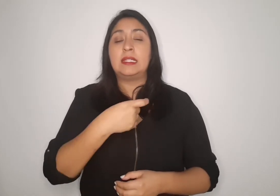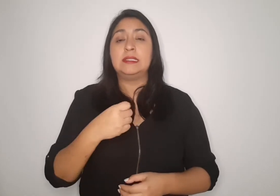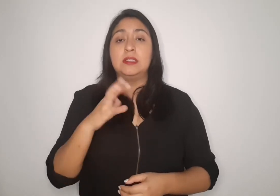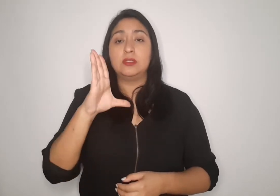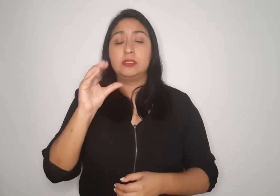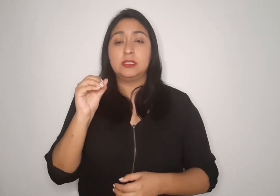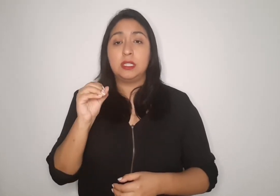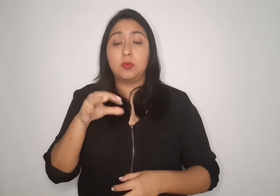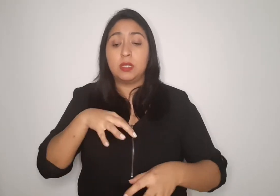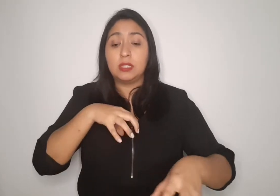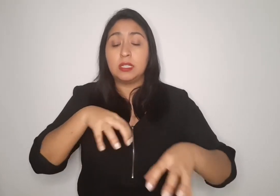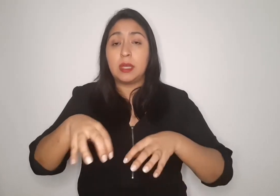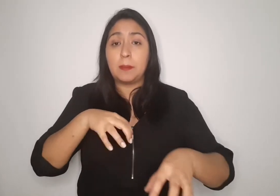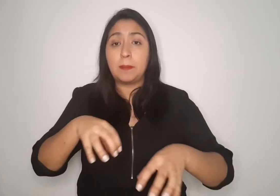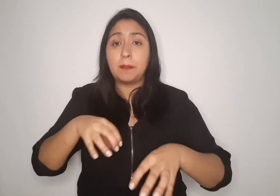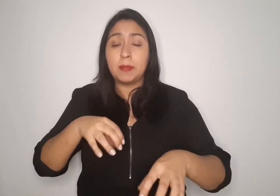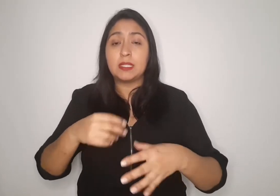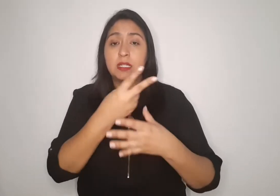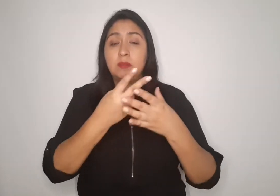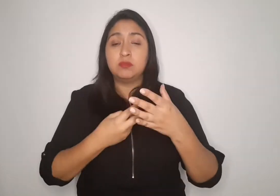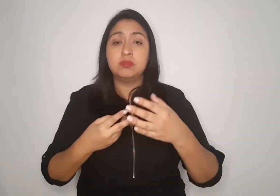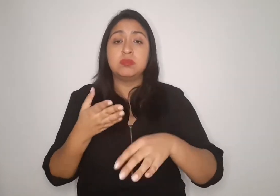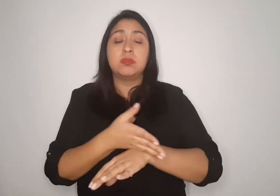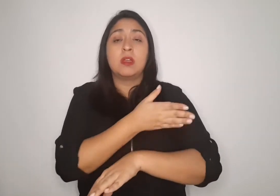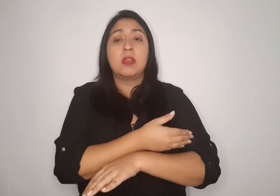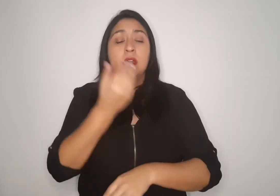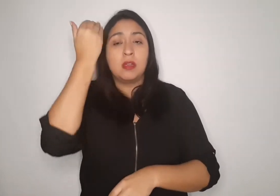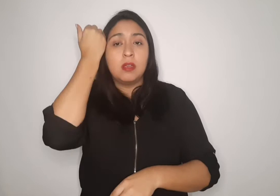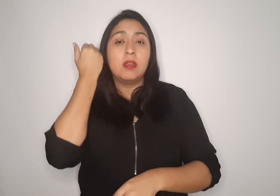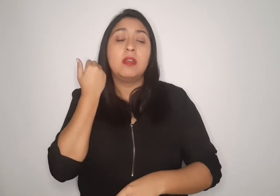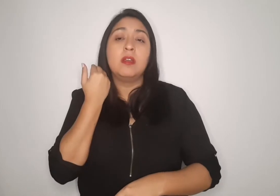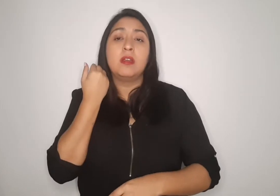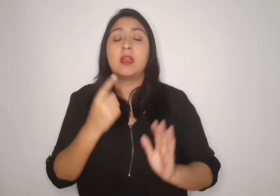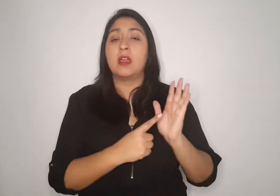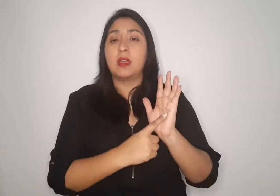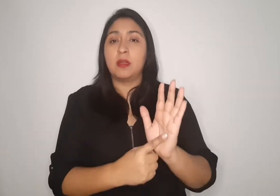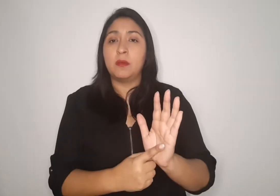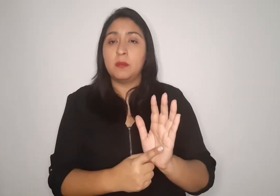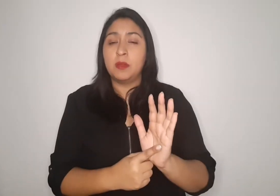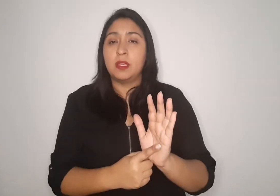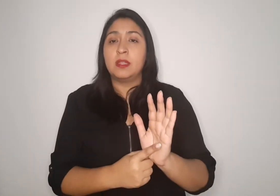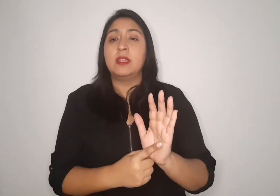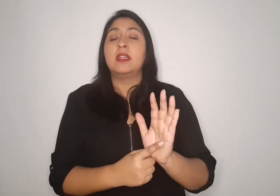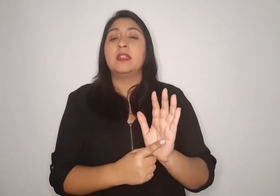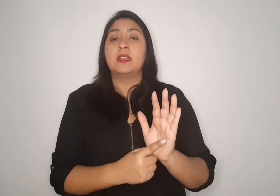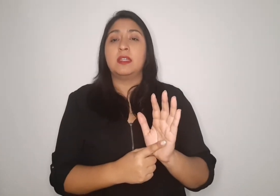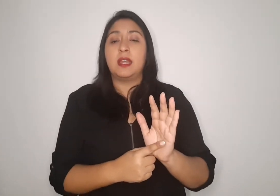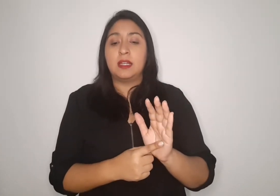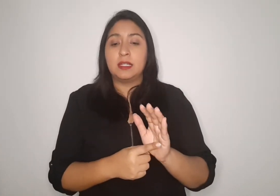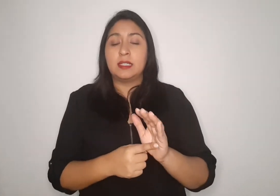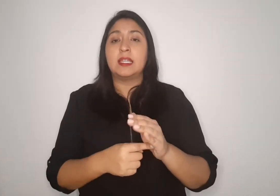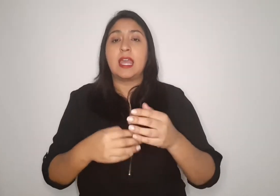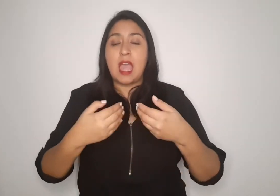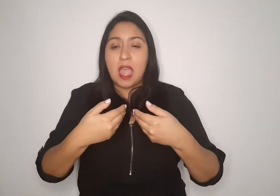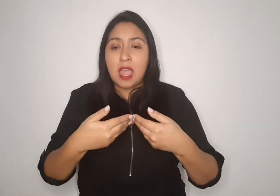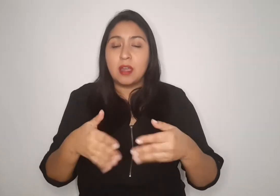150 piezas precolombinas expuestas fue la muestra con la que la Galería de Arte Precolombino Nacional abrió en octubre